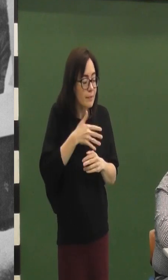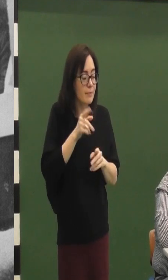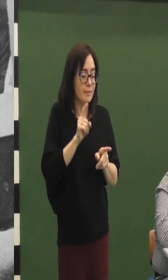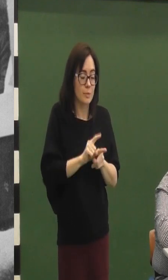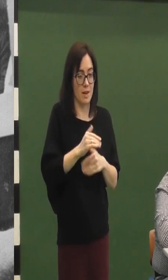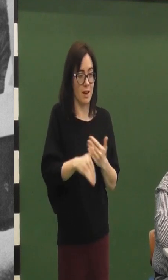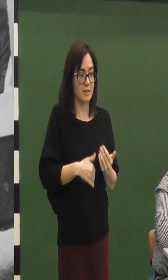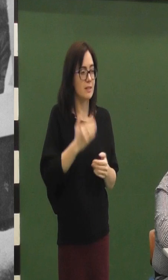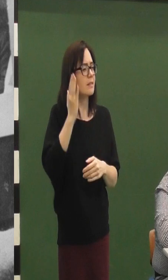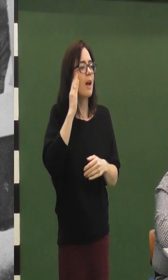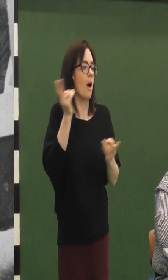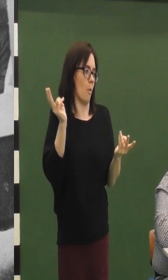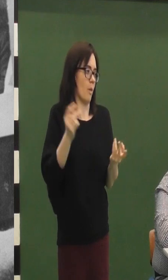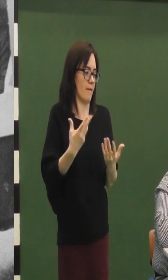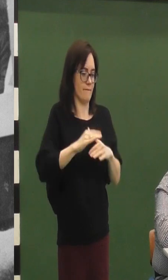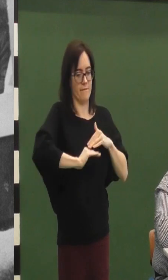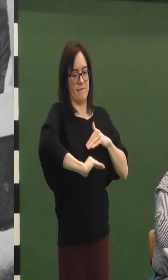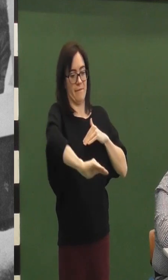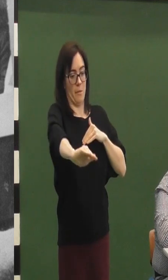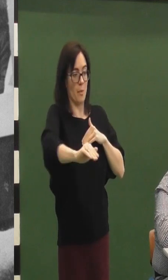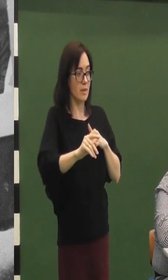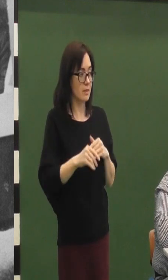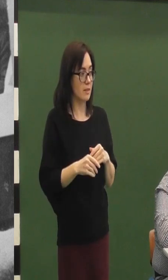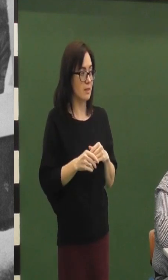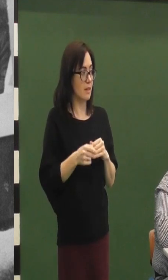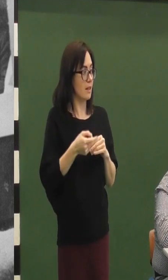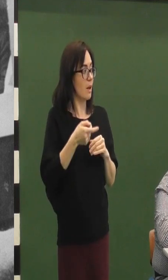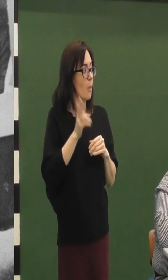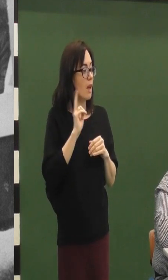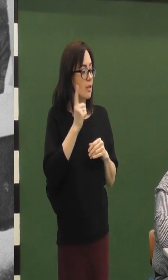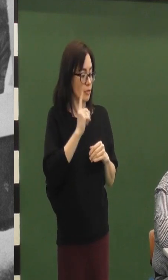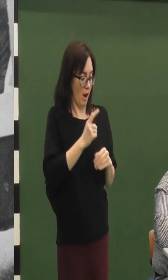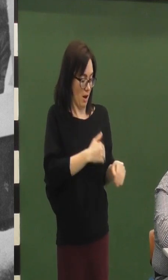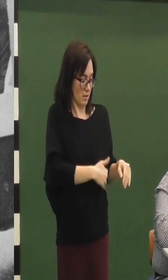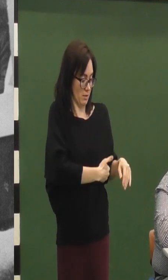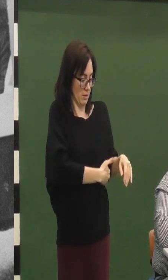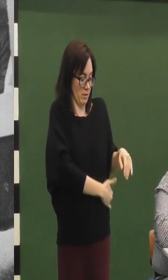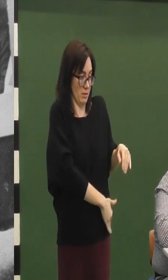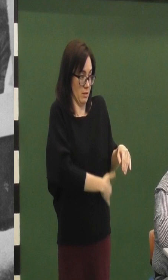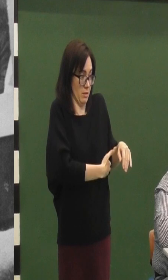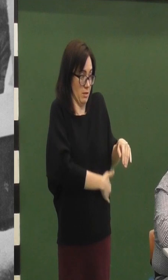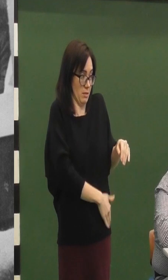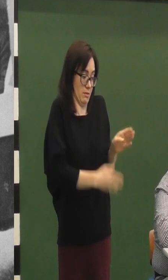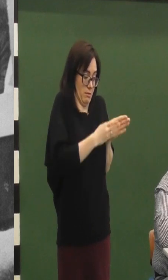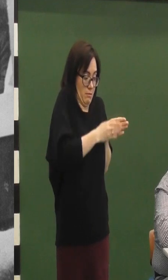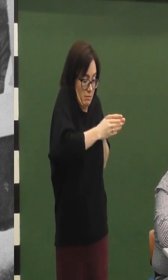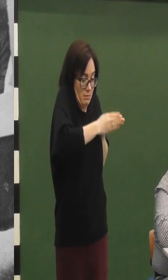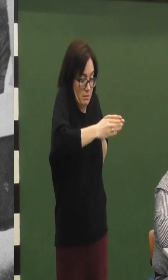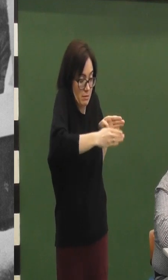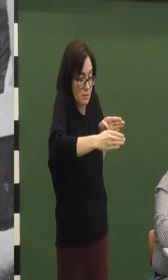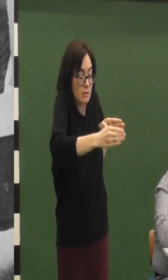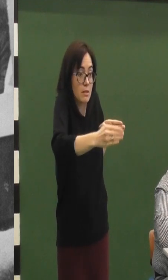földön aludtunk úgy, hogy csak egy oldalt lehetett aludni, és ha valaki már nem bírta az